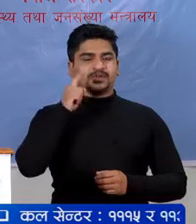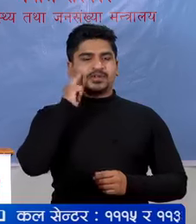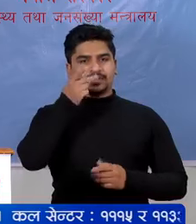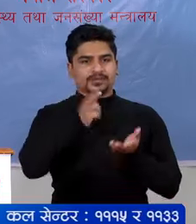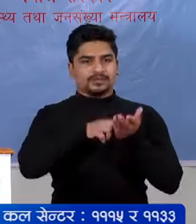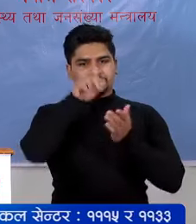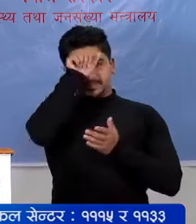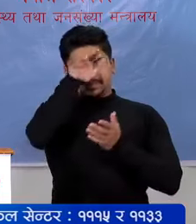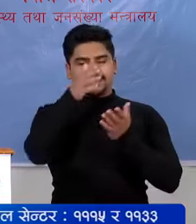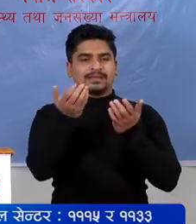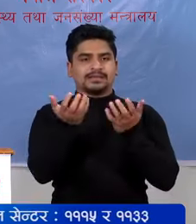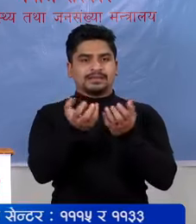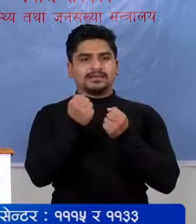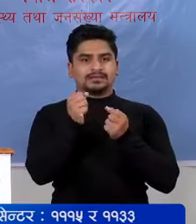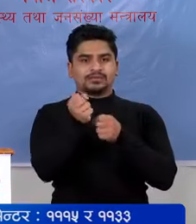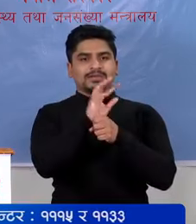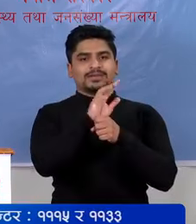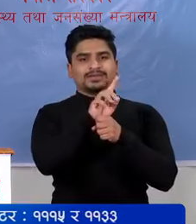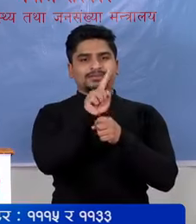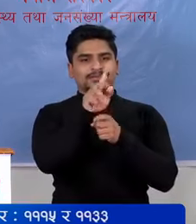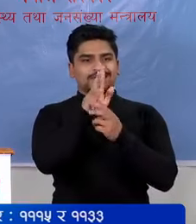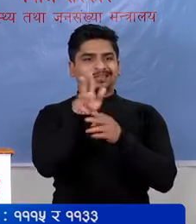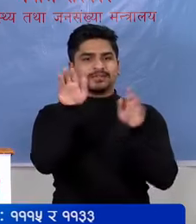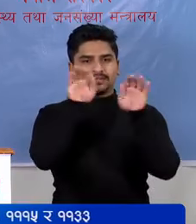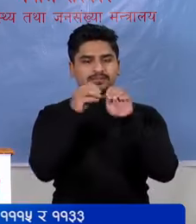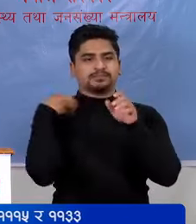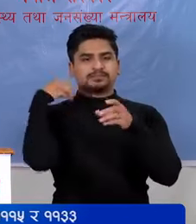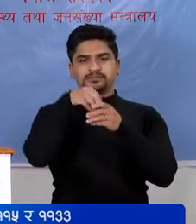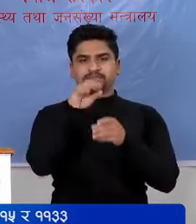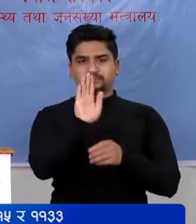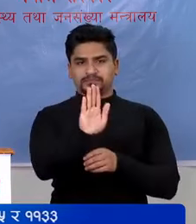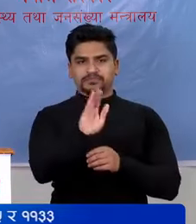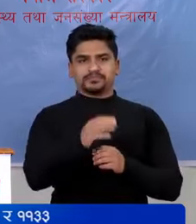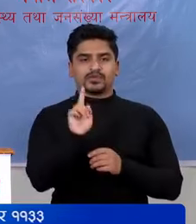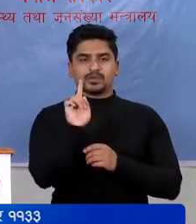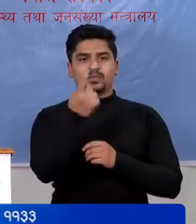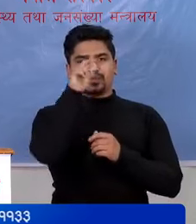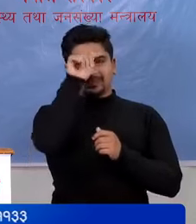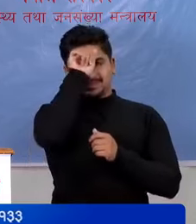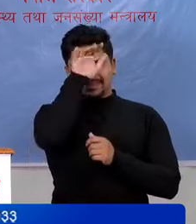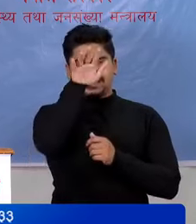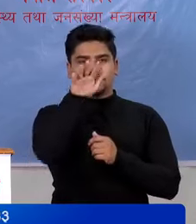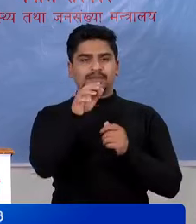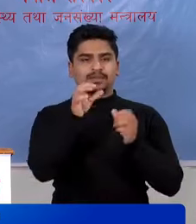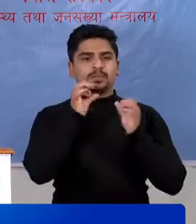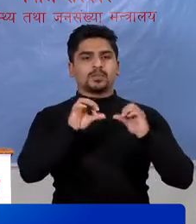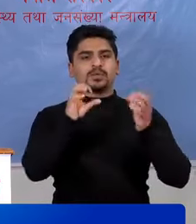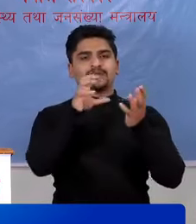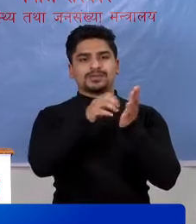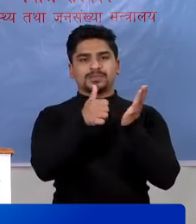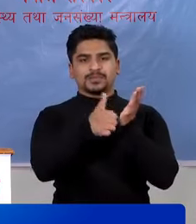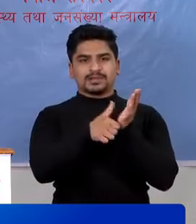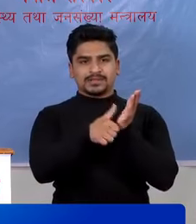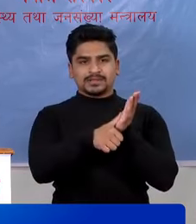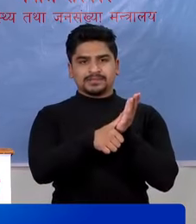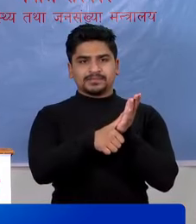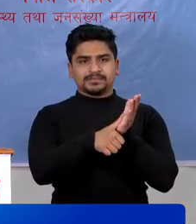निक अपडेट ले रा COVID-19 को सम्भंद मा उपस्तिच छूू। पहलो अपडेट मा परयोक शाला को परिक्षेन